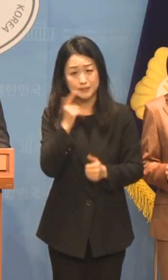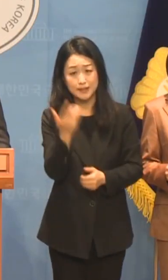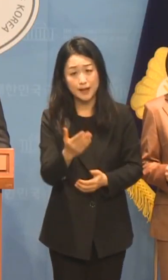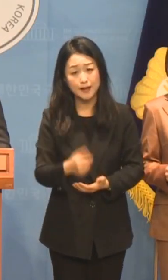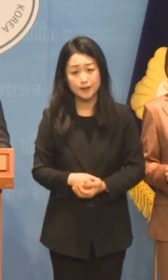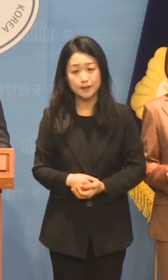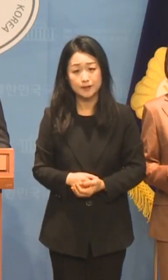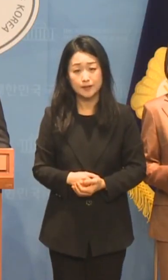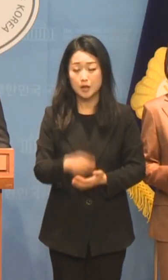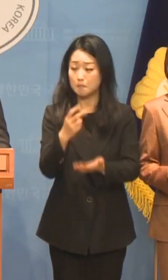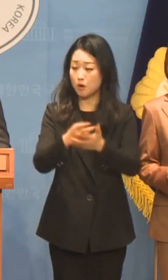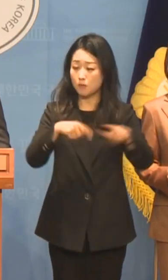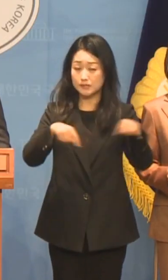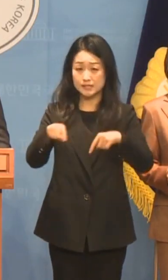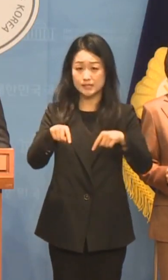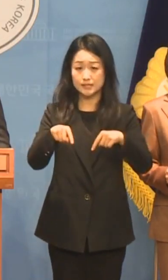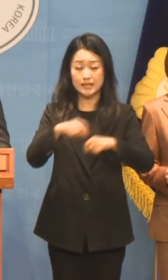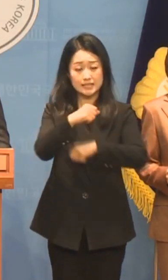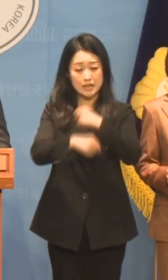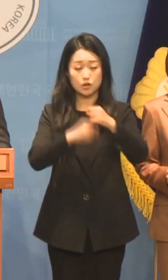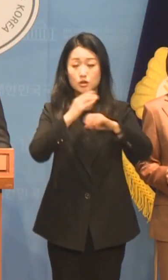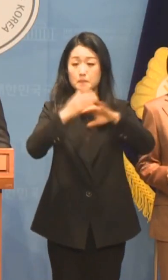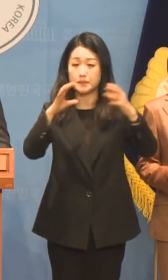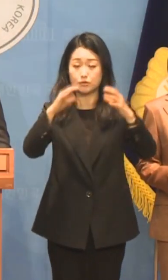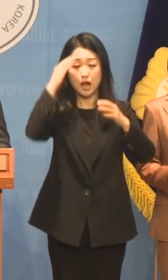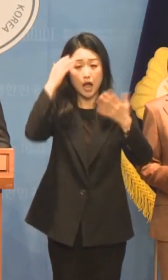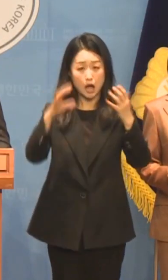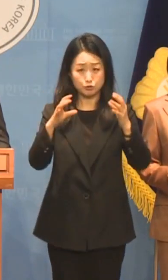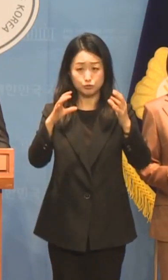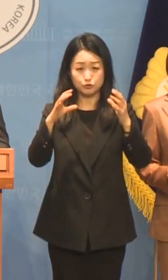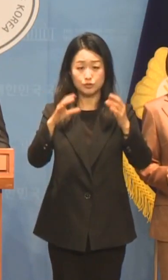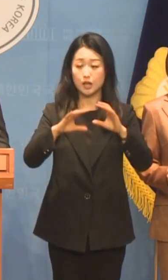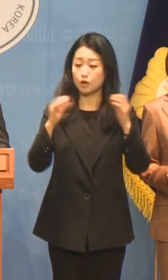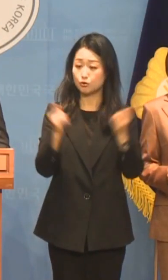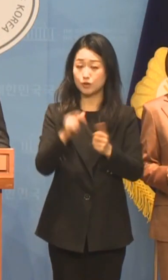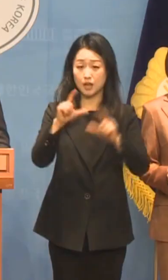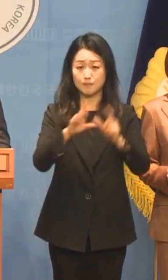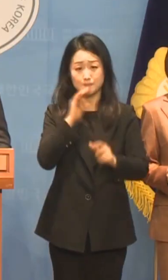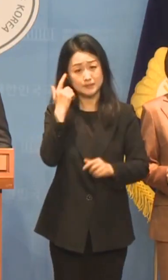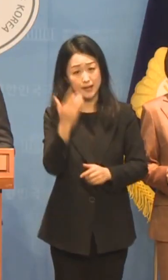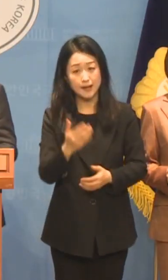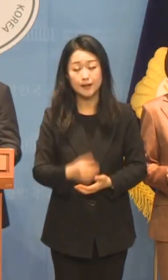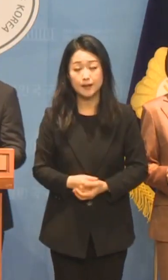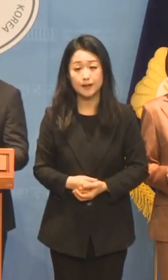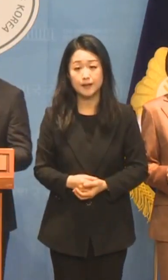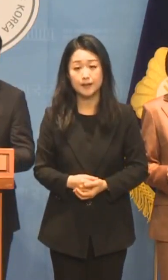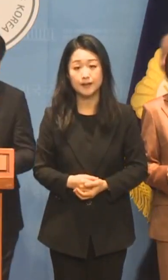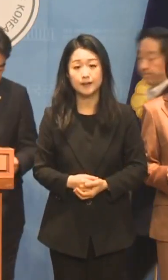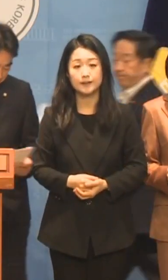맞습니까? 법치국가, 자유민주주의, 대한민국의 국회 맞습니까?